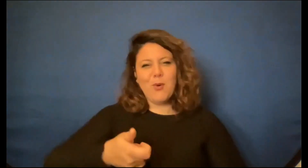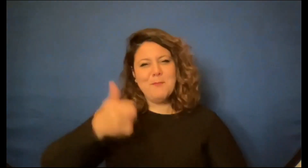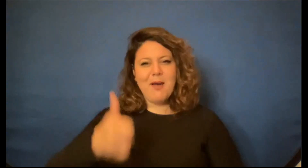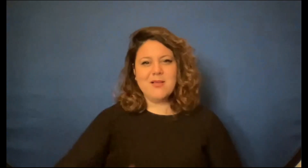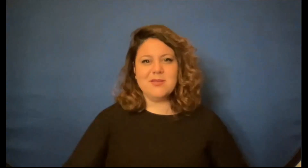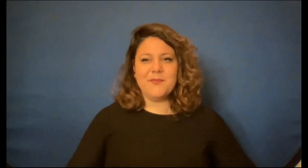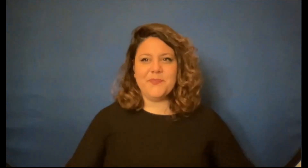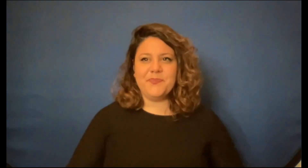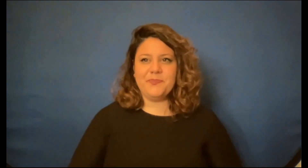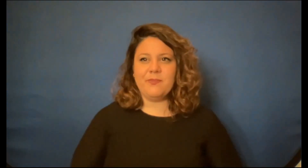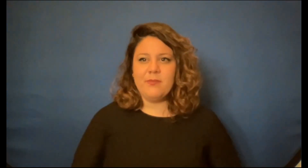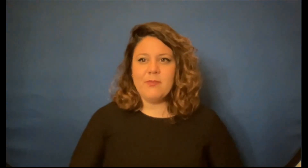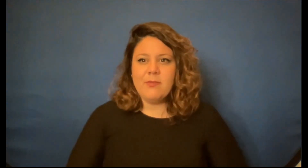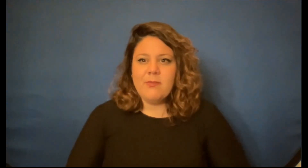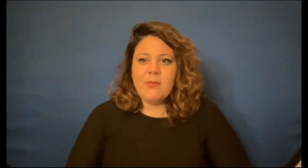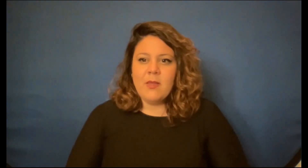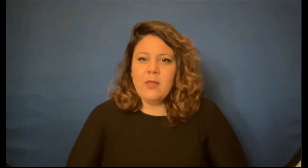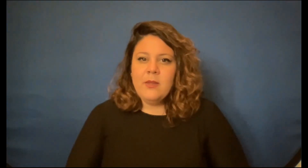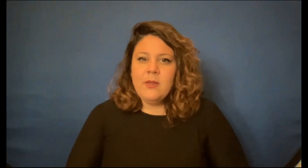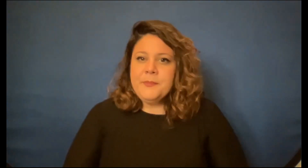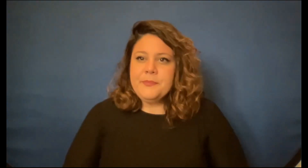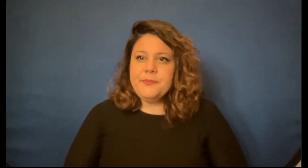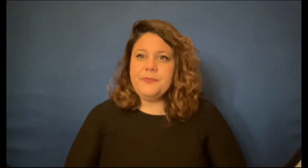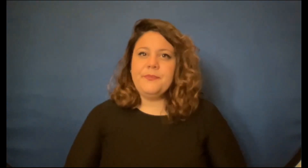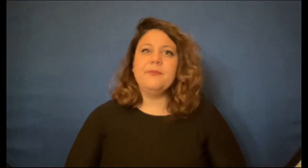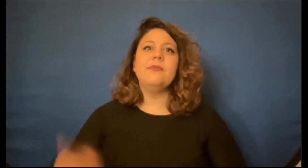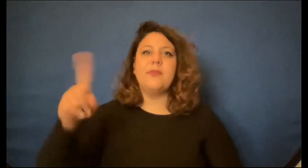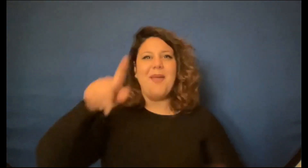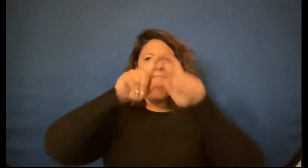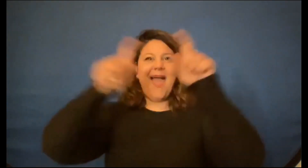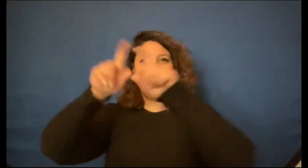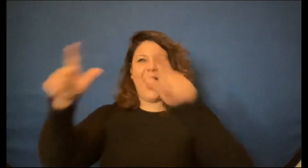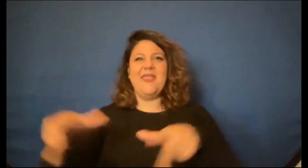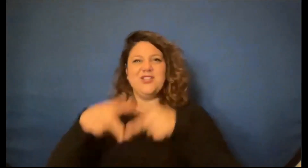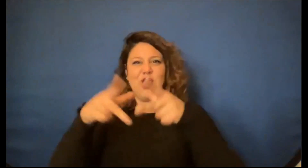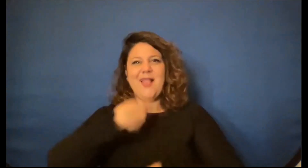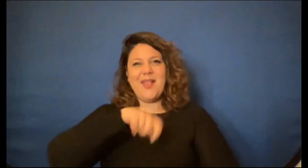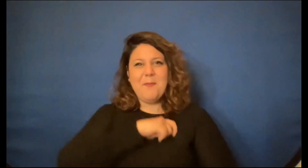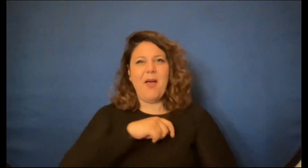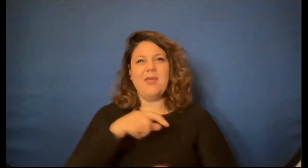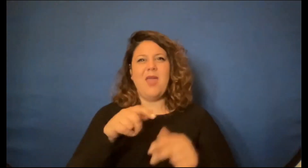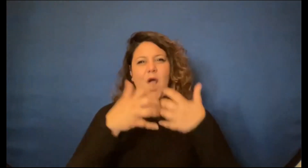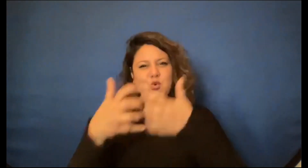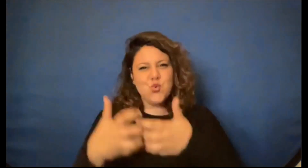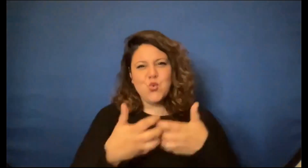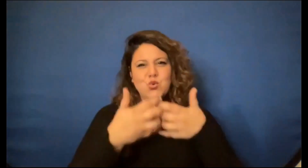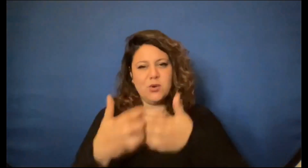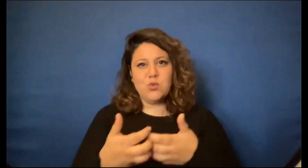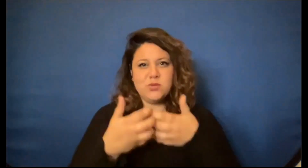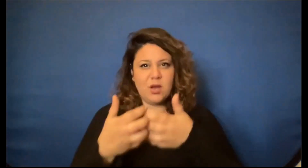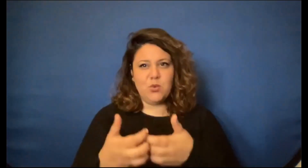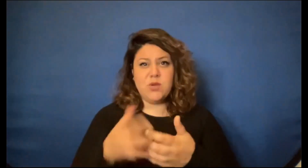luchas intestinas entre entidades sociales en España que continúan. No se admite la